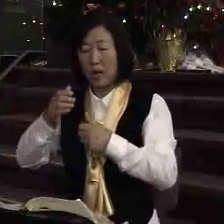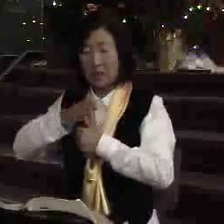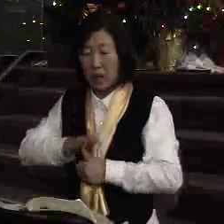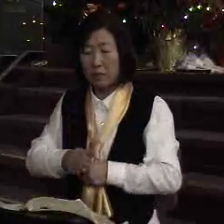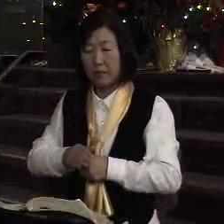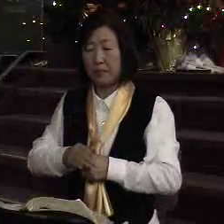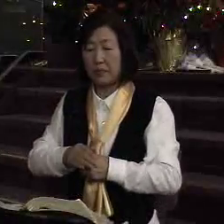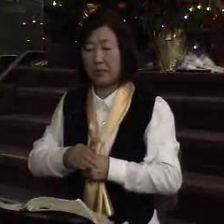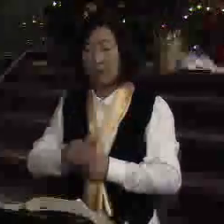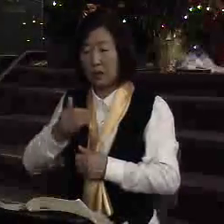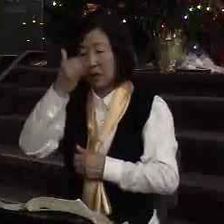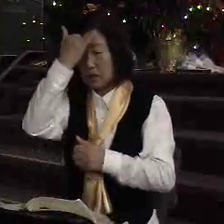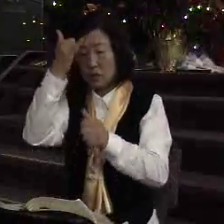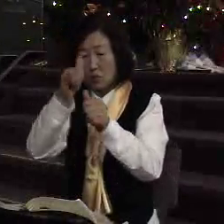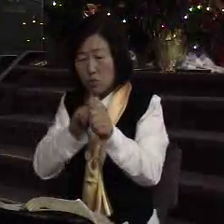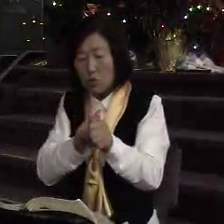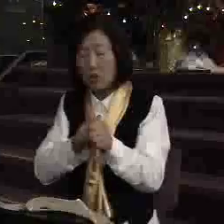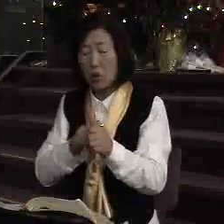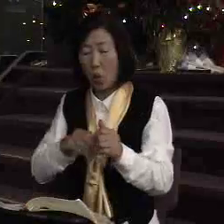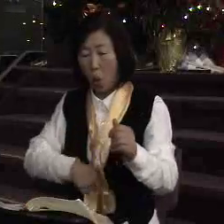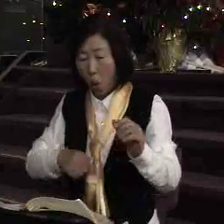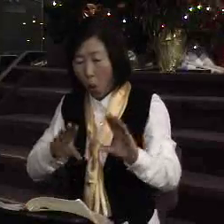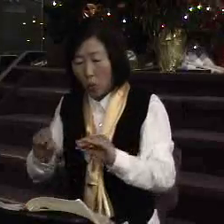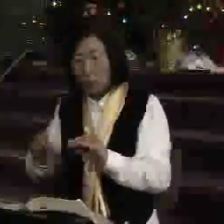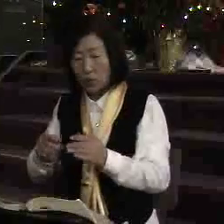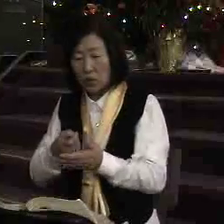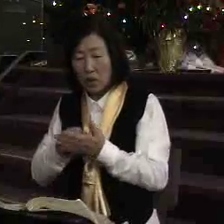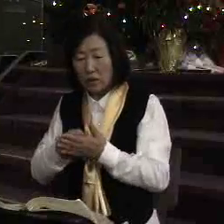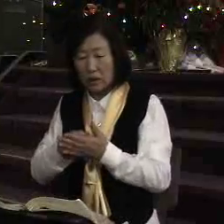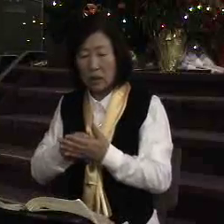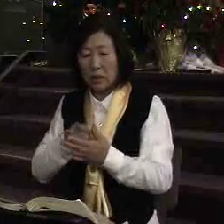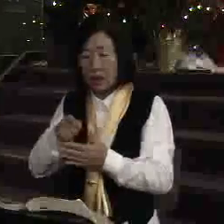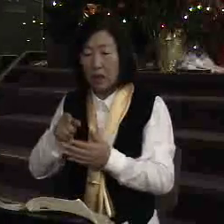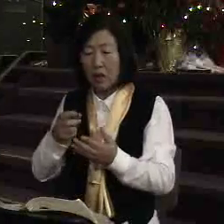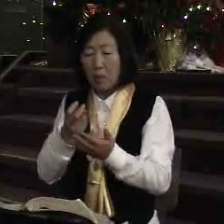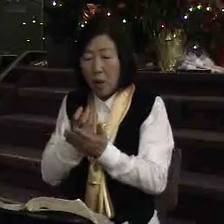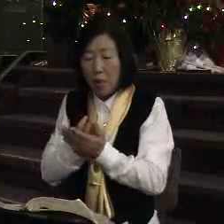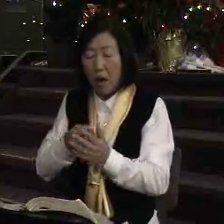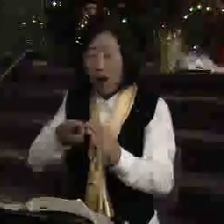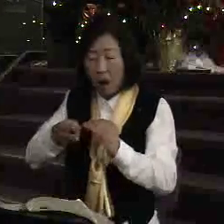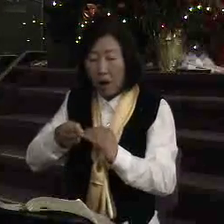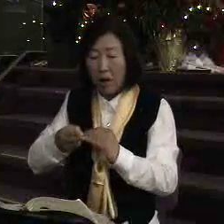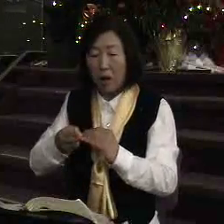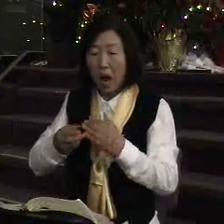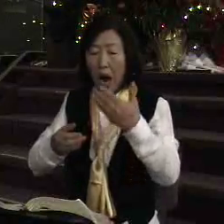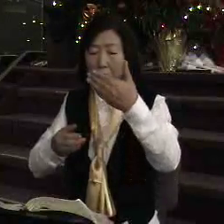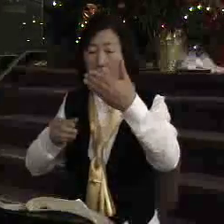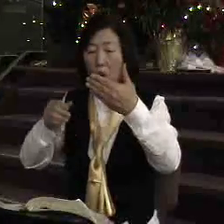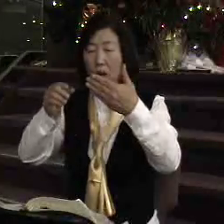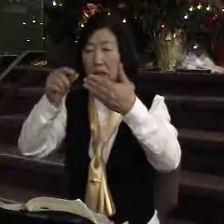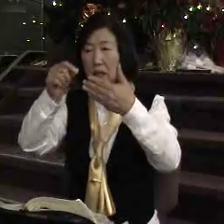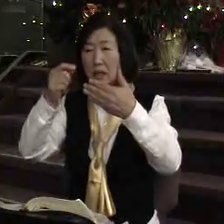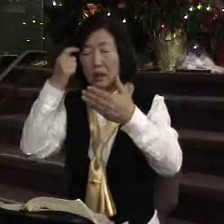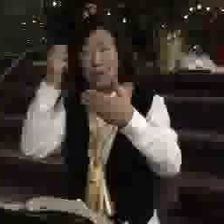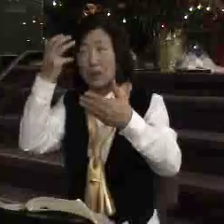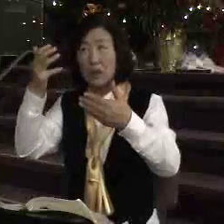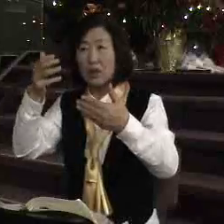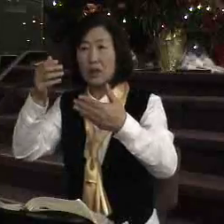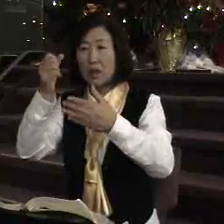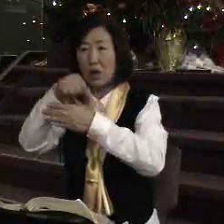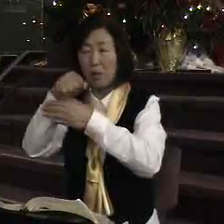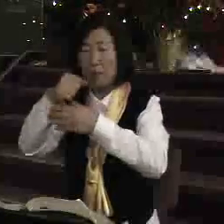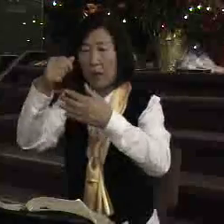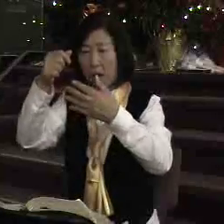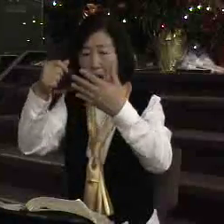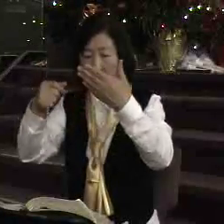양성, 충성, 온유, 절제니 이 같은 것을 금지할 법이 없느니라. 성령의 열매를 9가지 보여주신 후에 즉시